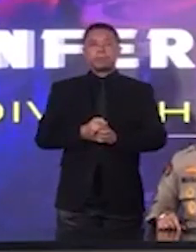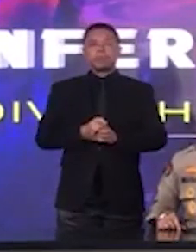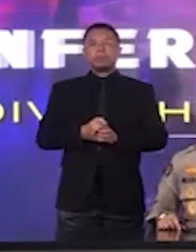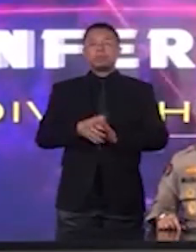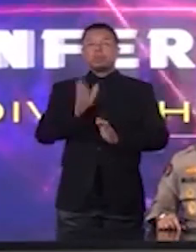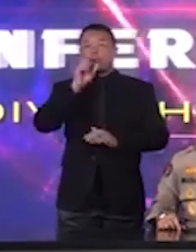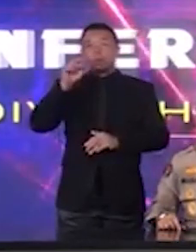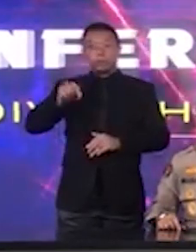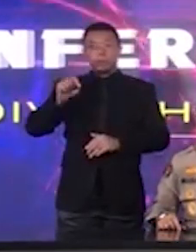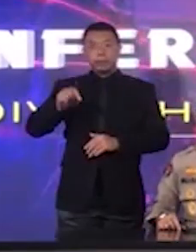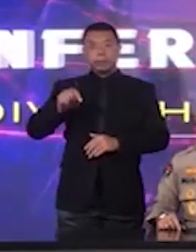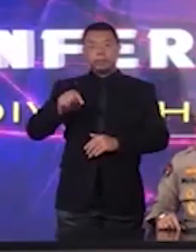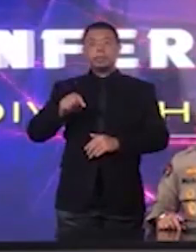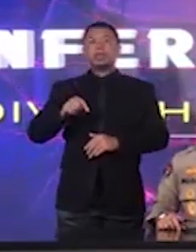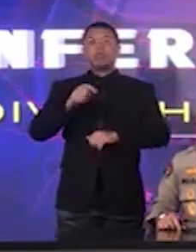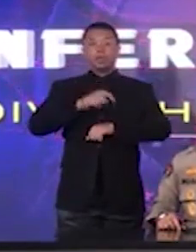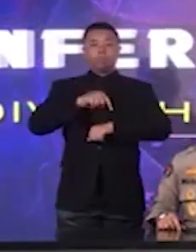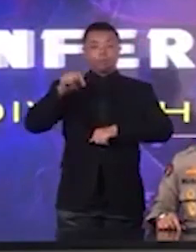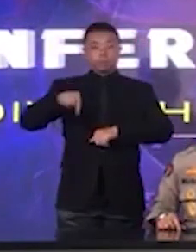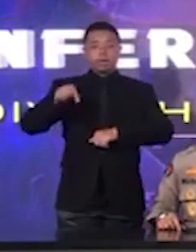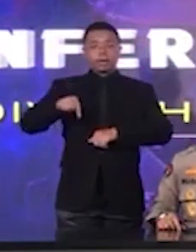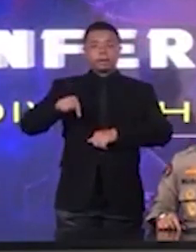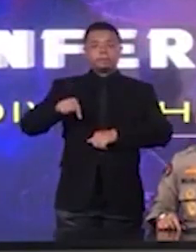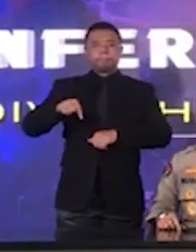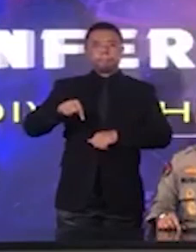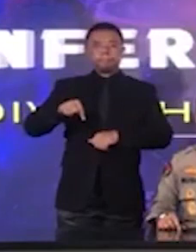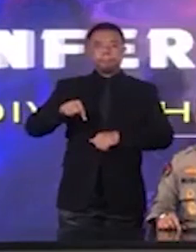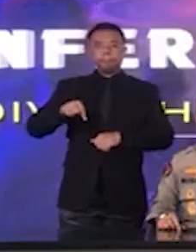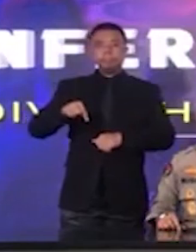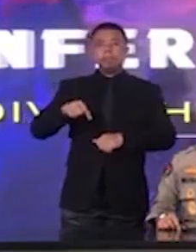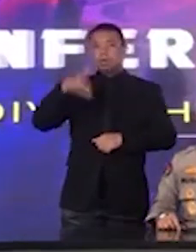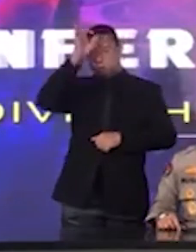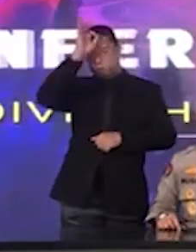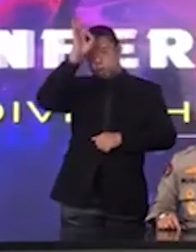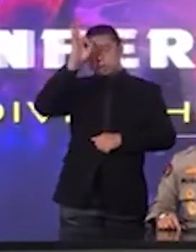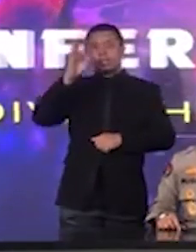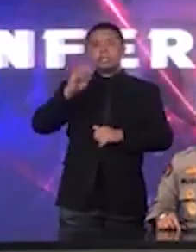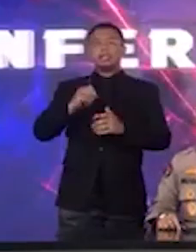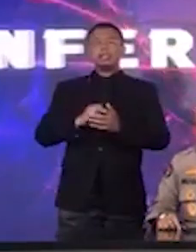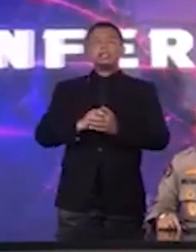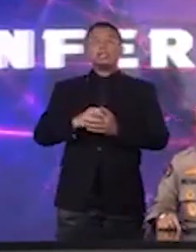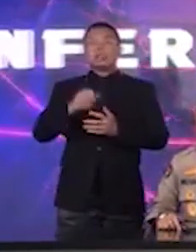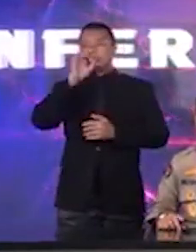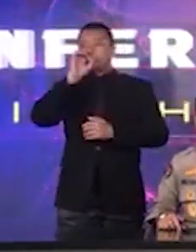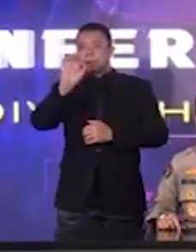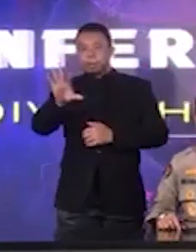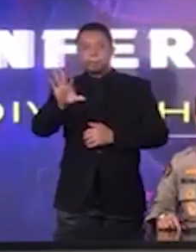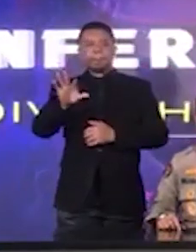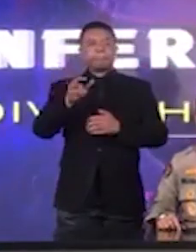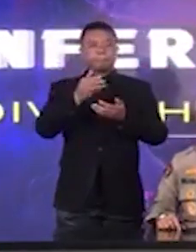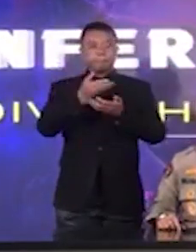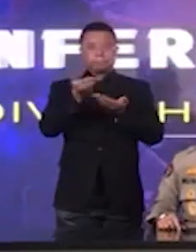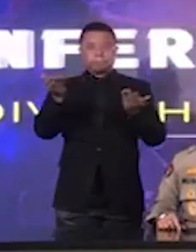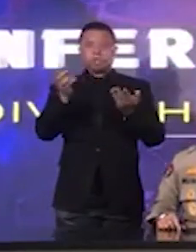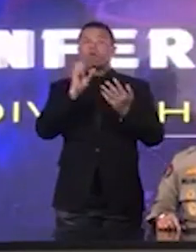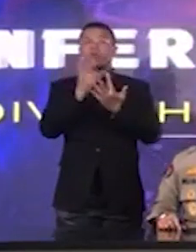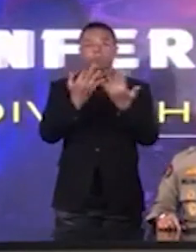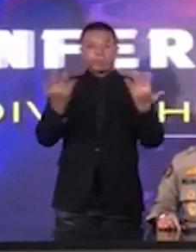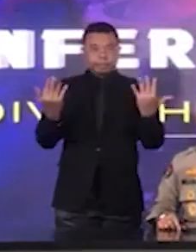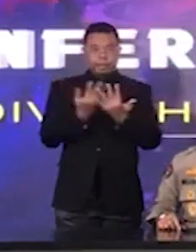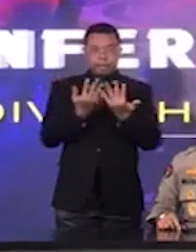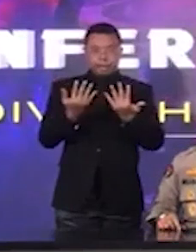Oleh karena itu, pada kesempatan ini, Polri menghimbau kepada